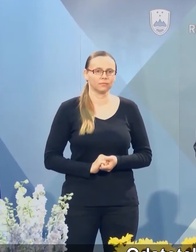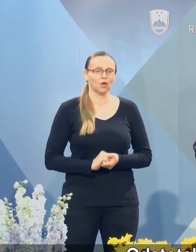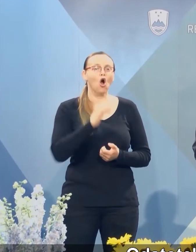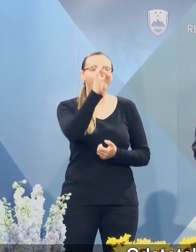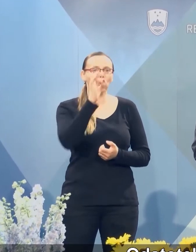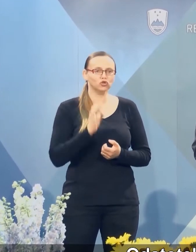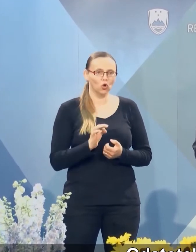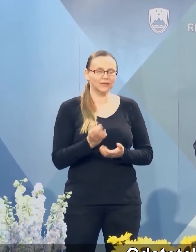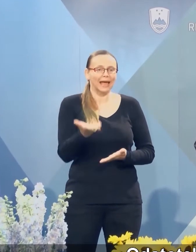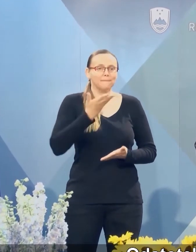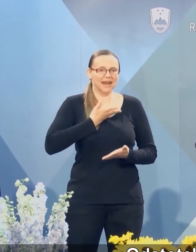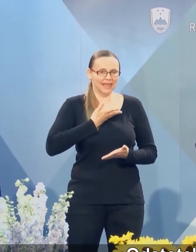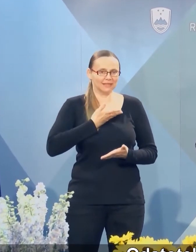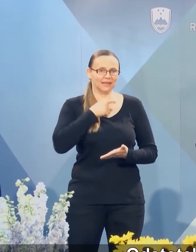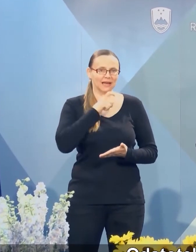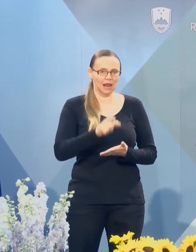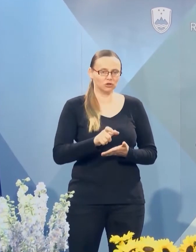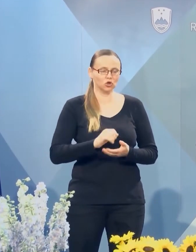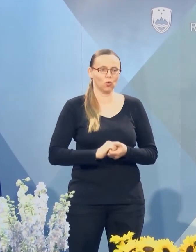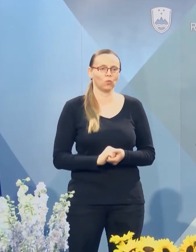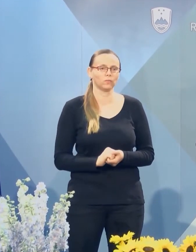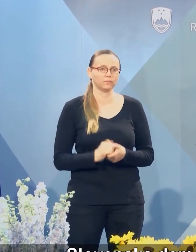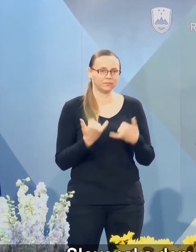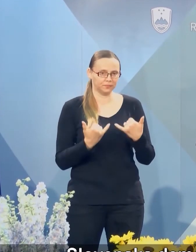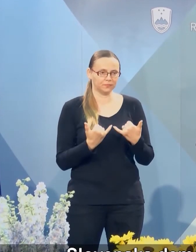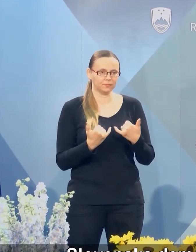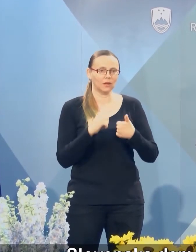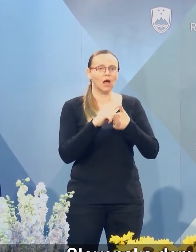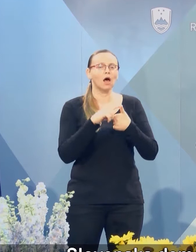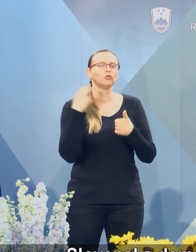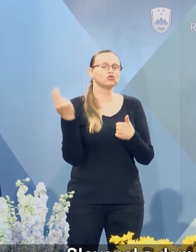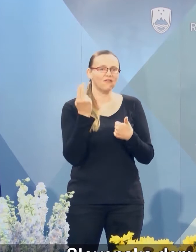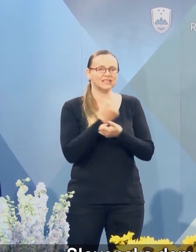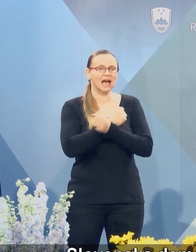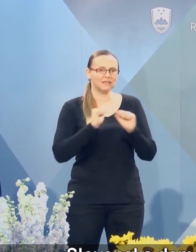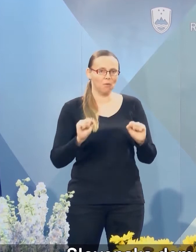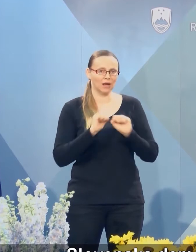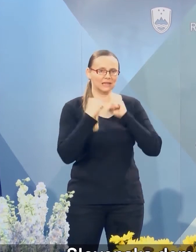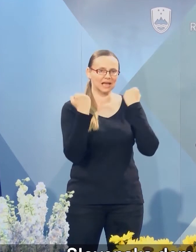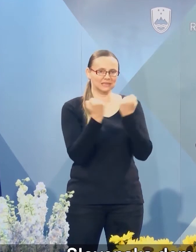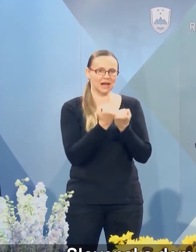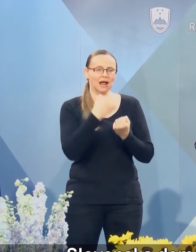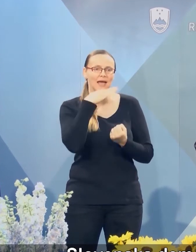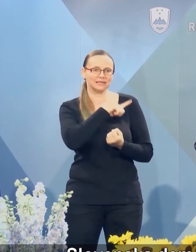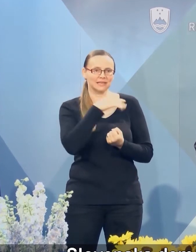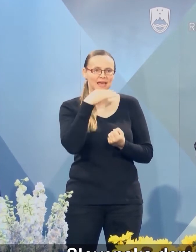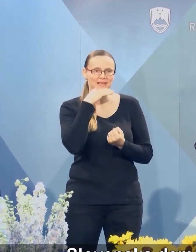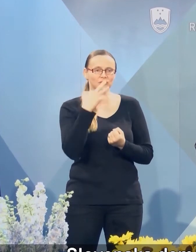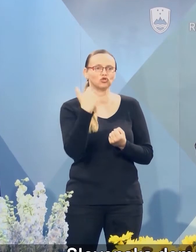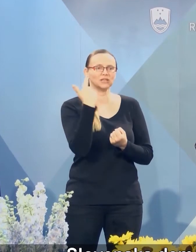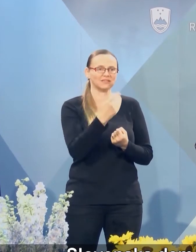Odstotek prejetih glasov je naslednji. Slovenska demokratska stranka SDS